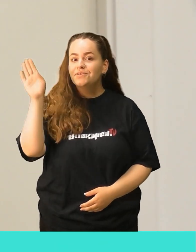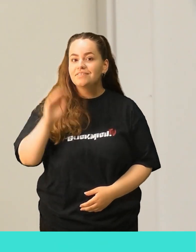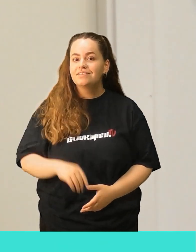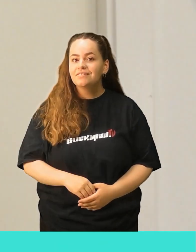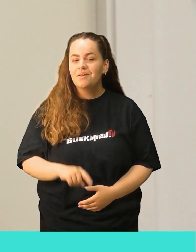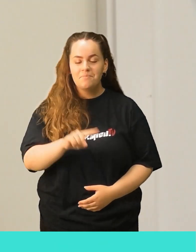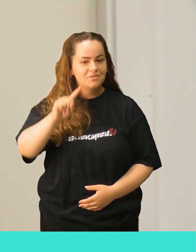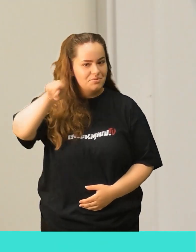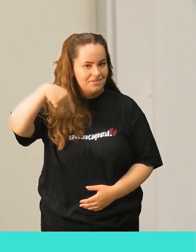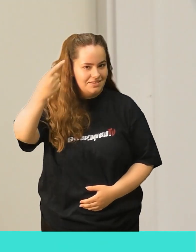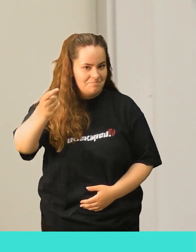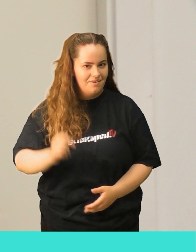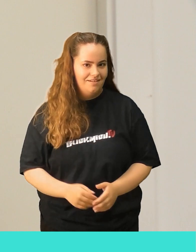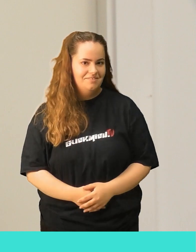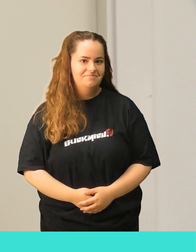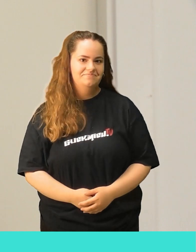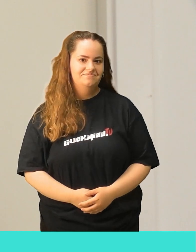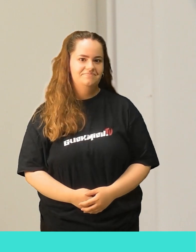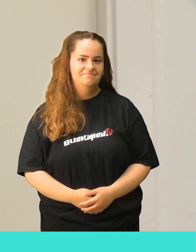Tschüss, bis zum nächsten Mal!